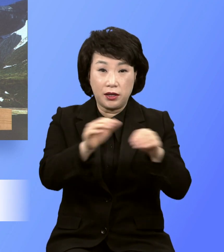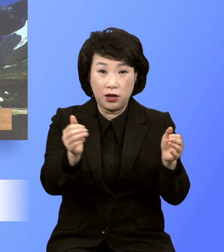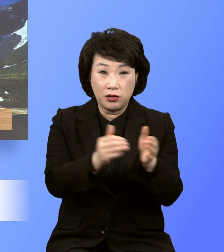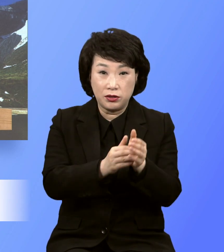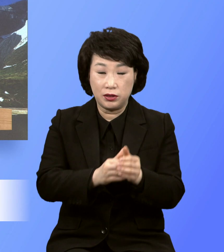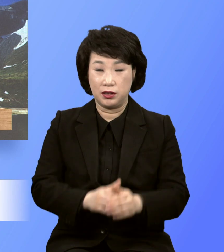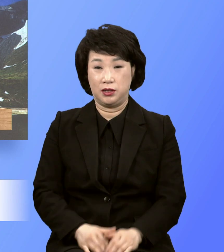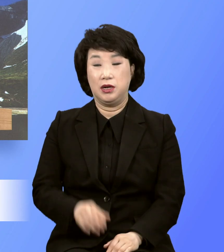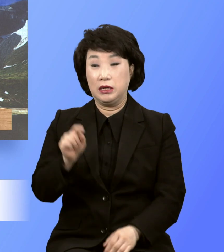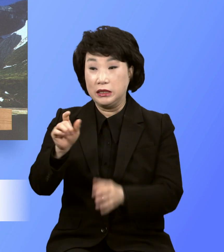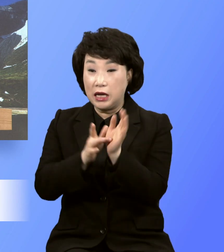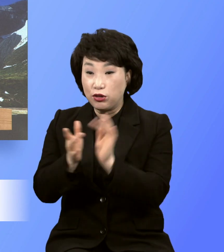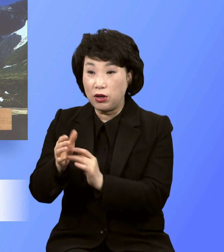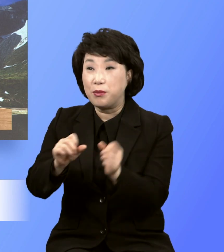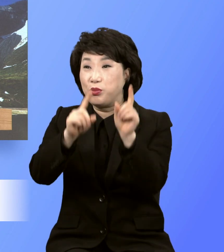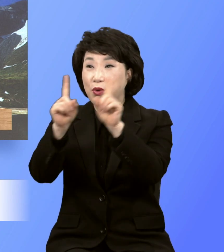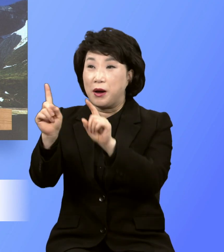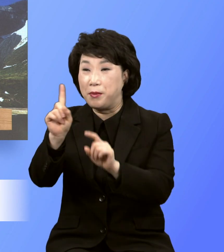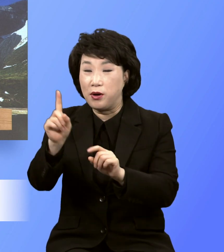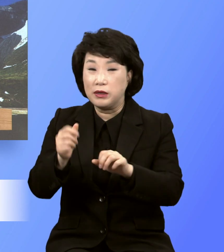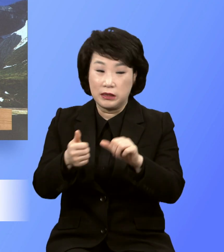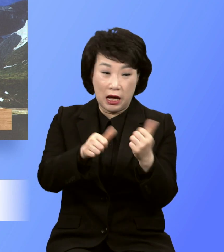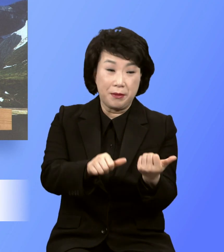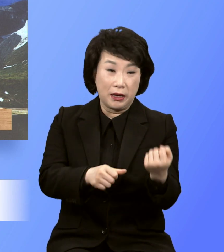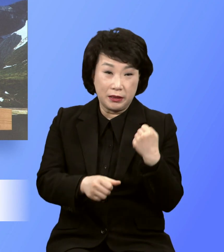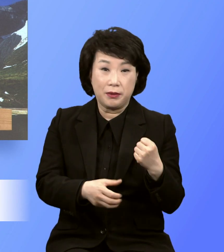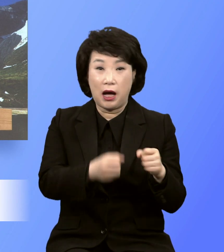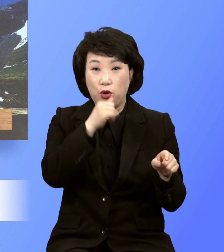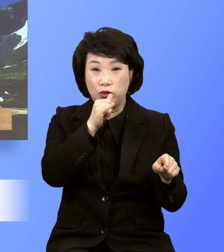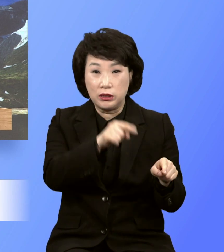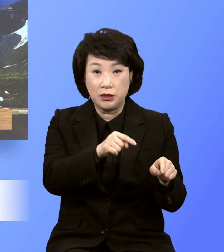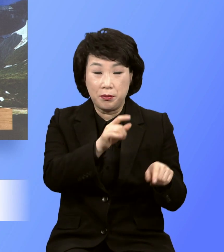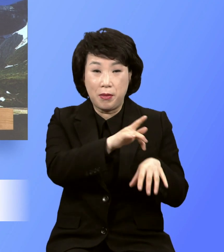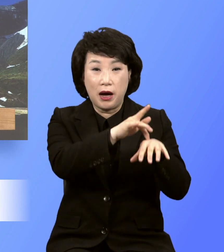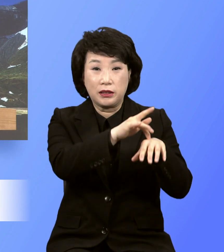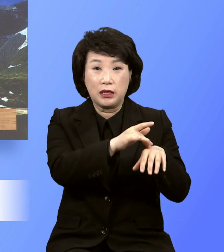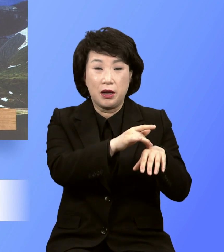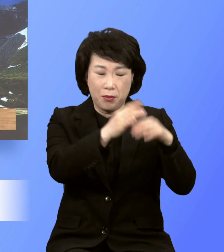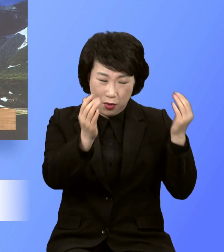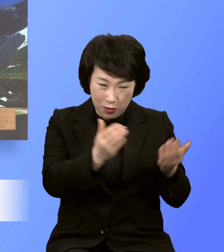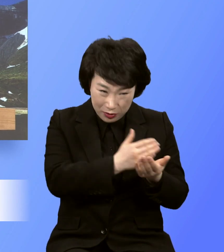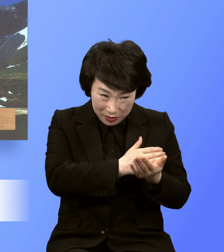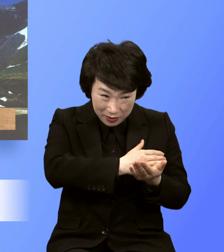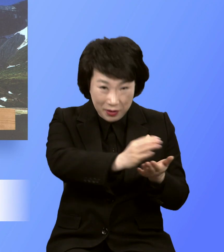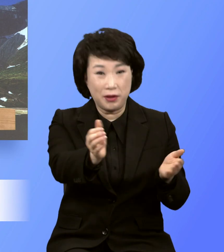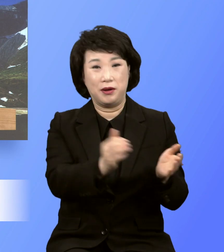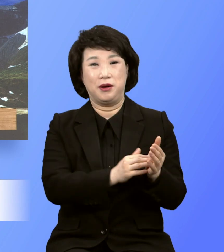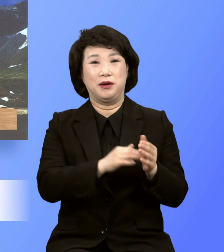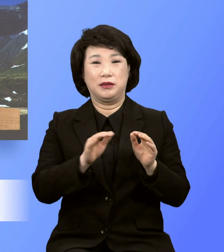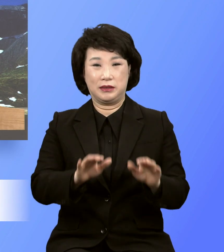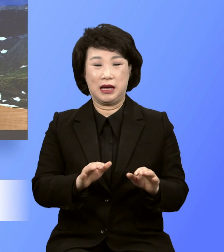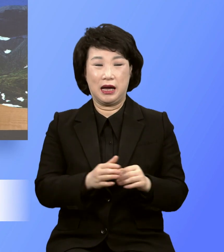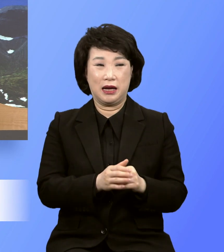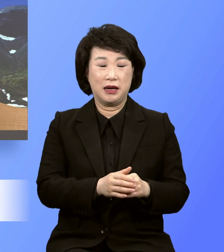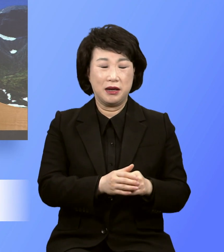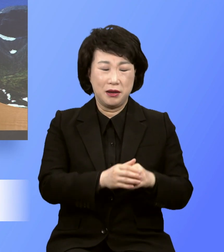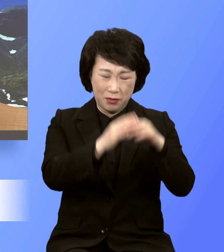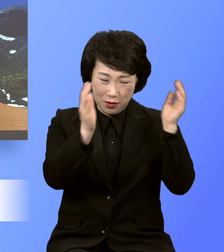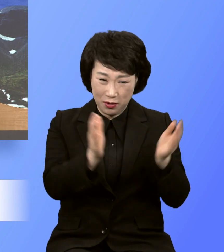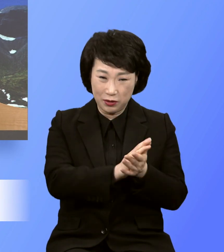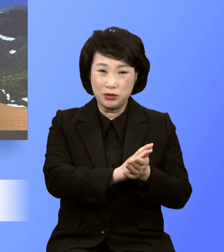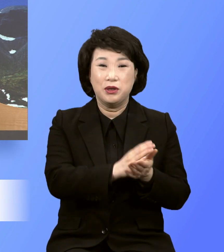그의 부활하심은 사망의 세력을 잡은 자 곧 마귀를 없이 하시고